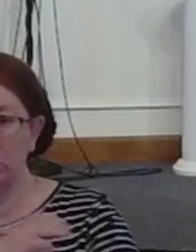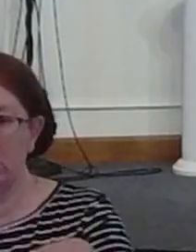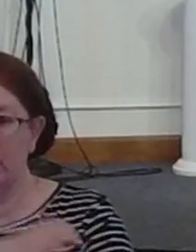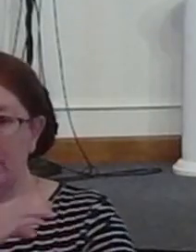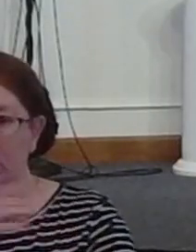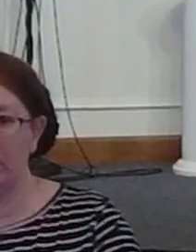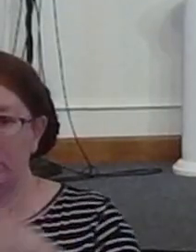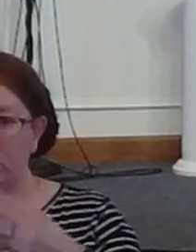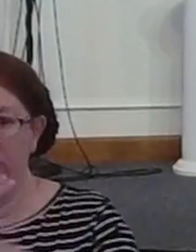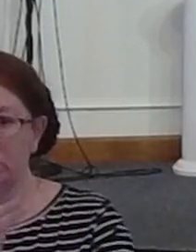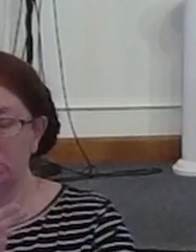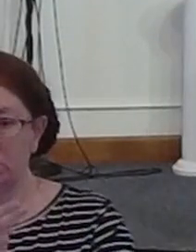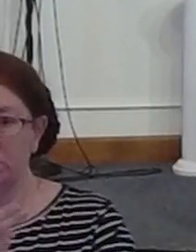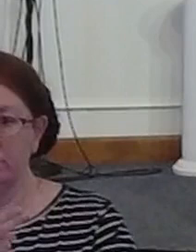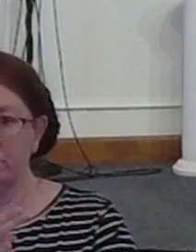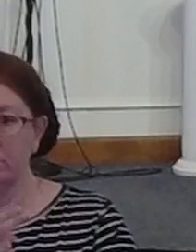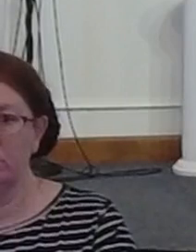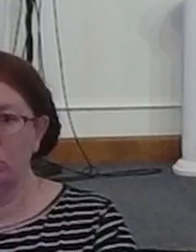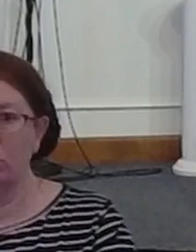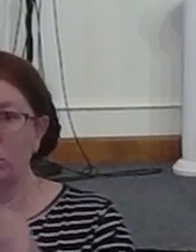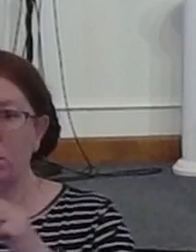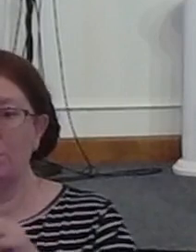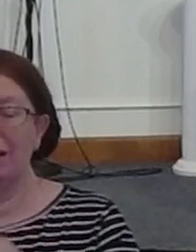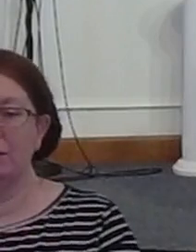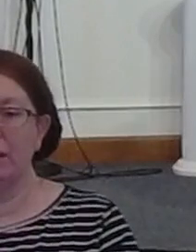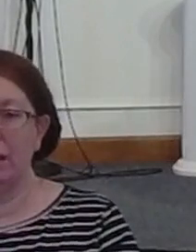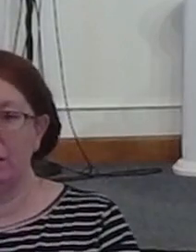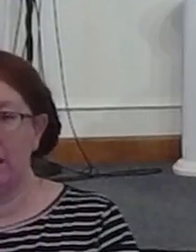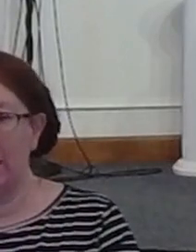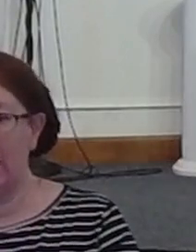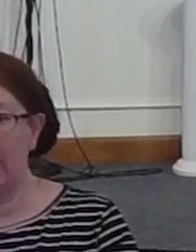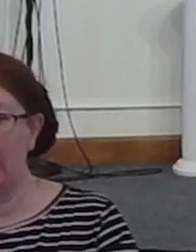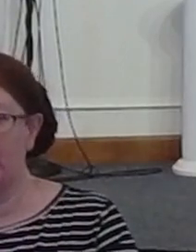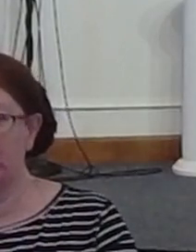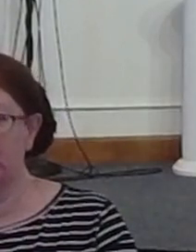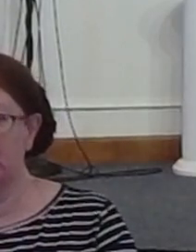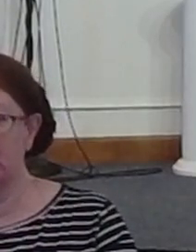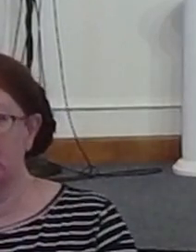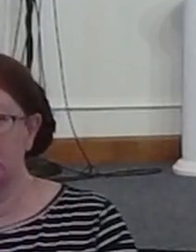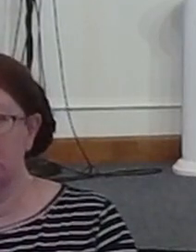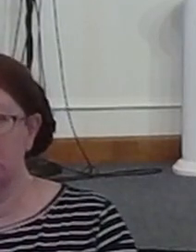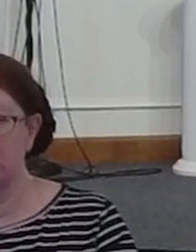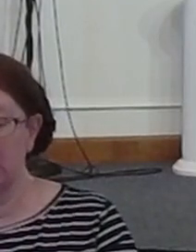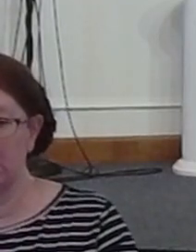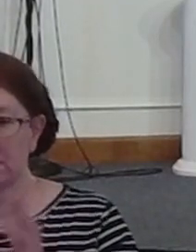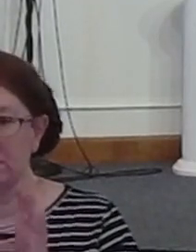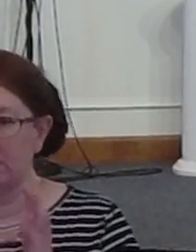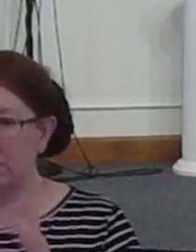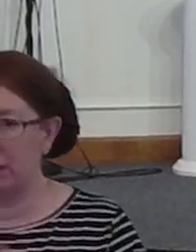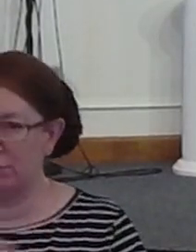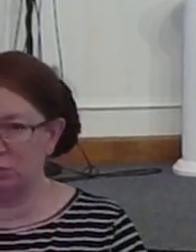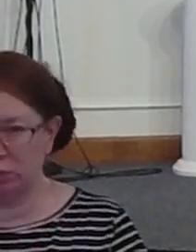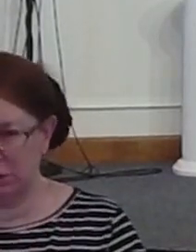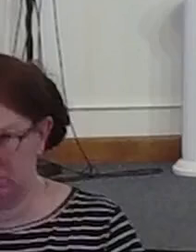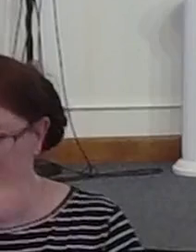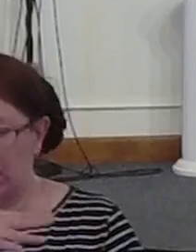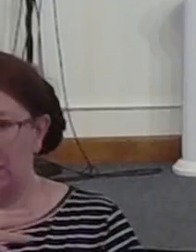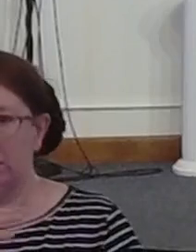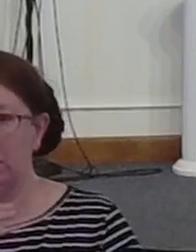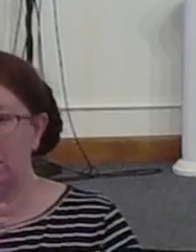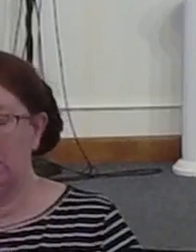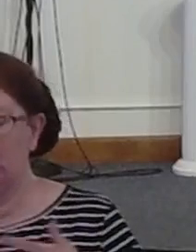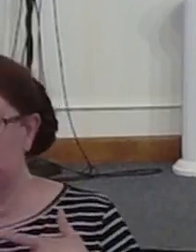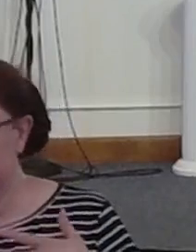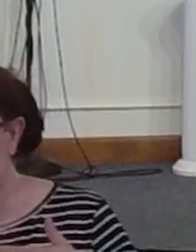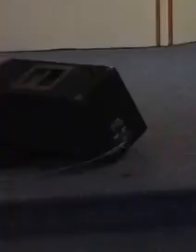universo. Nosotros tenemos iglesia que volver a esto. Tenemos que volver a esto. Somos apostólicos. Algunas veces nosotros sudamos